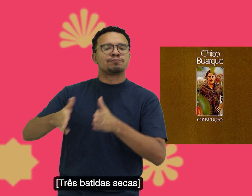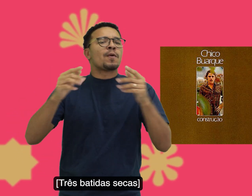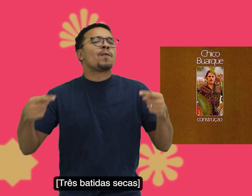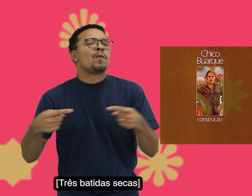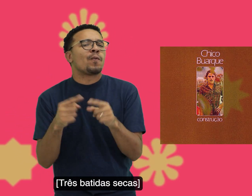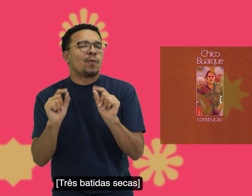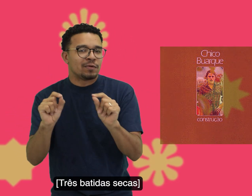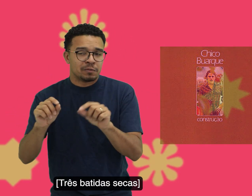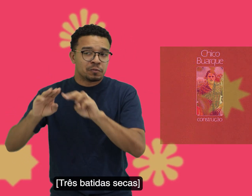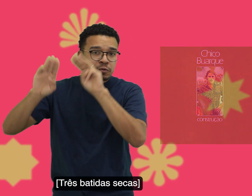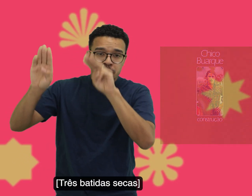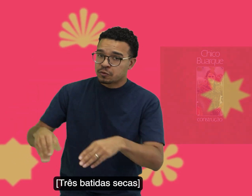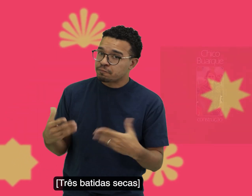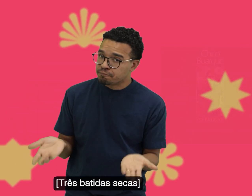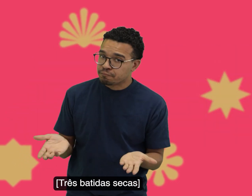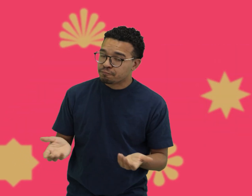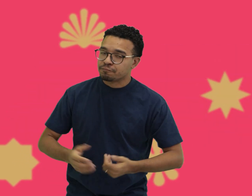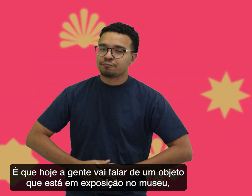Ipiranga?